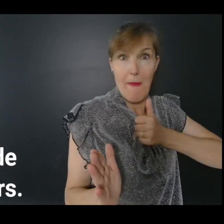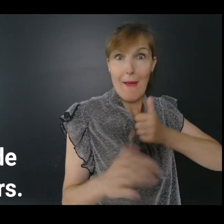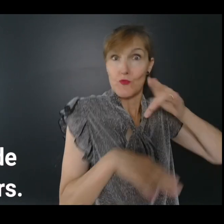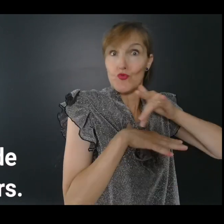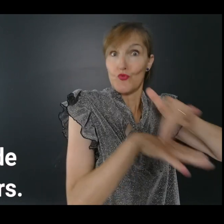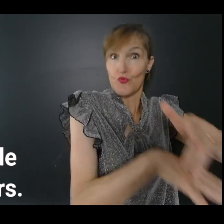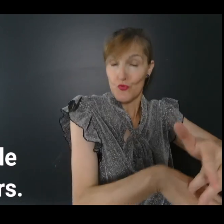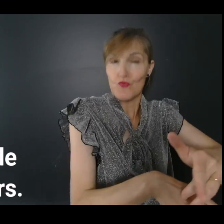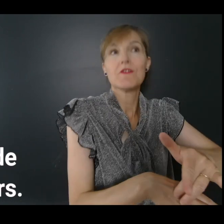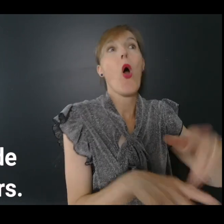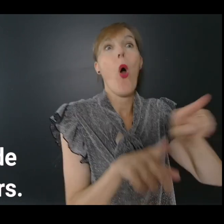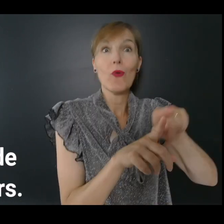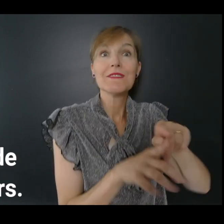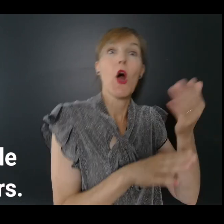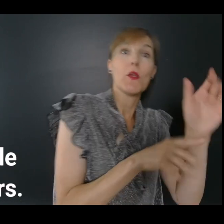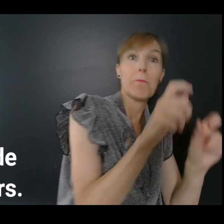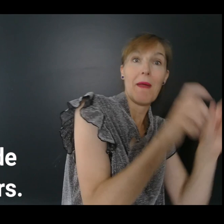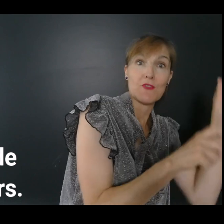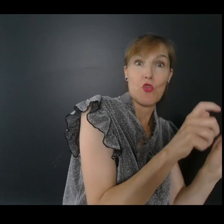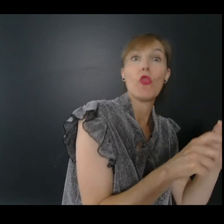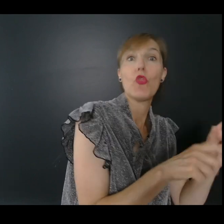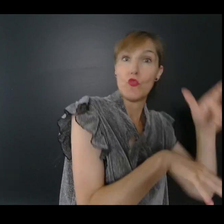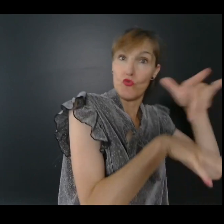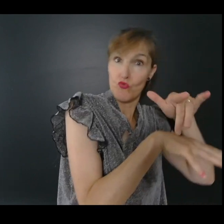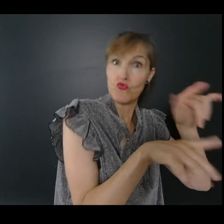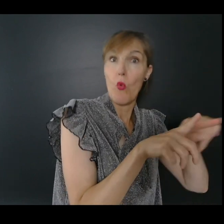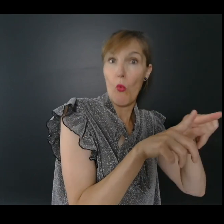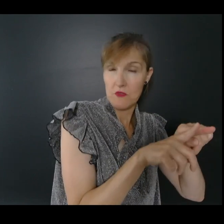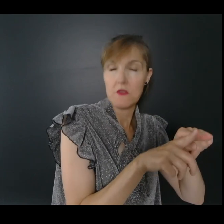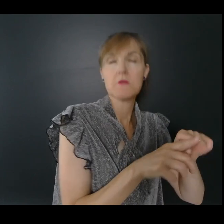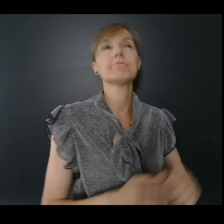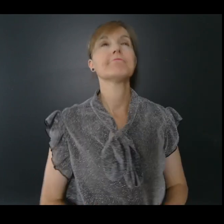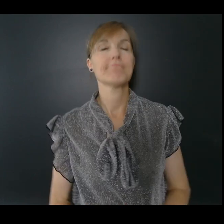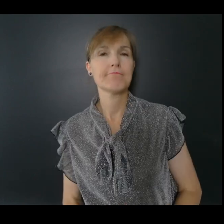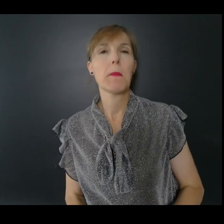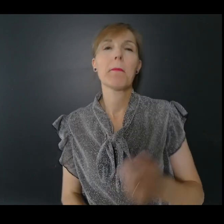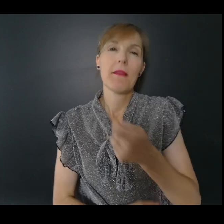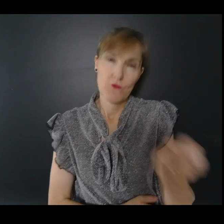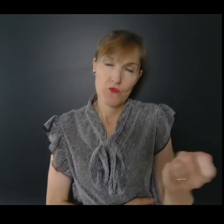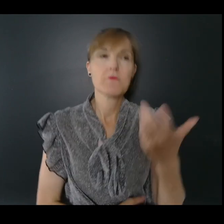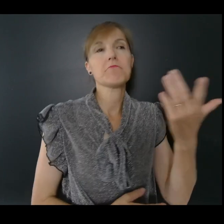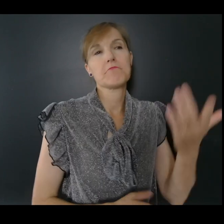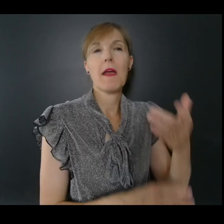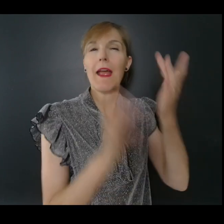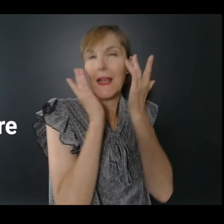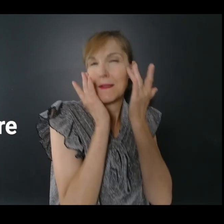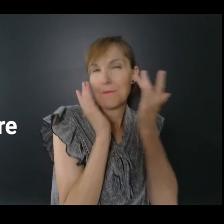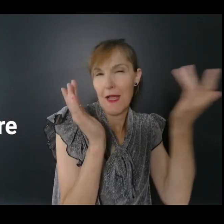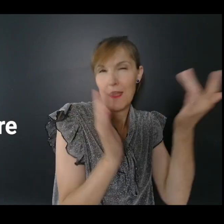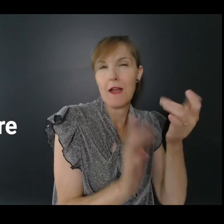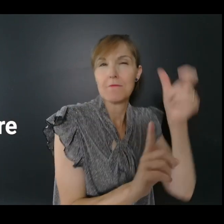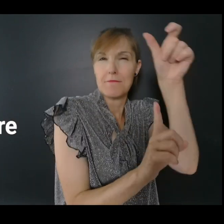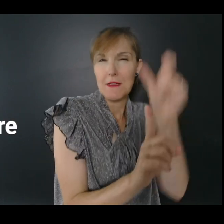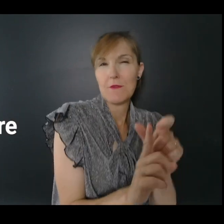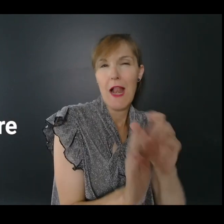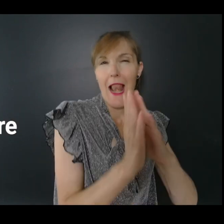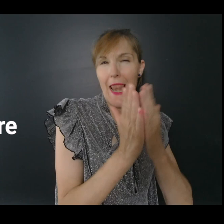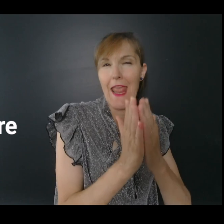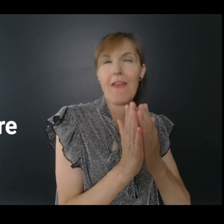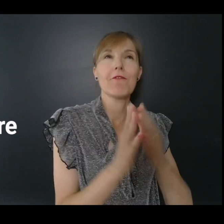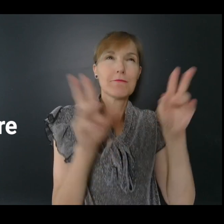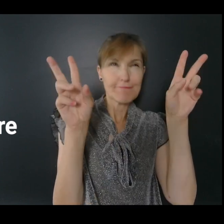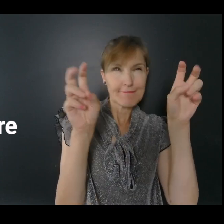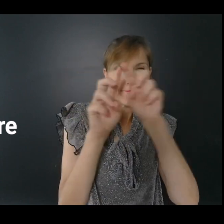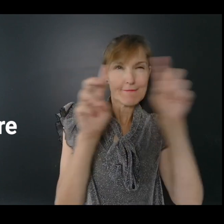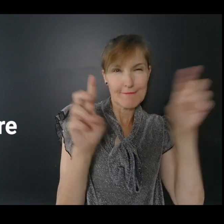mais encore de celle de ses prédécesseurs. » Personne ne contestera ici l'expérience de l'auteur du livre «